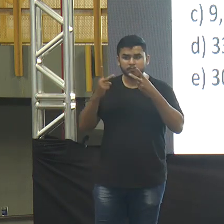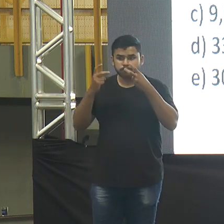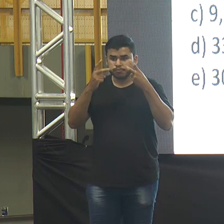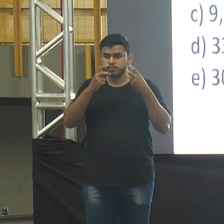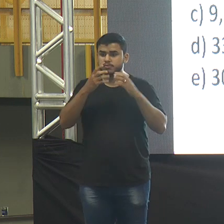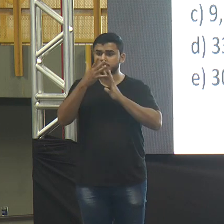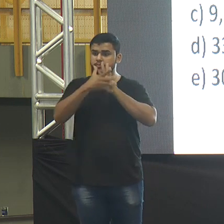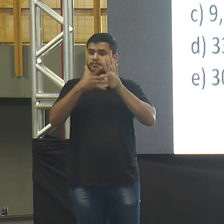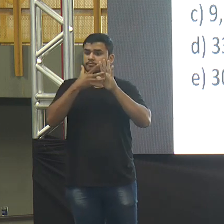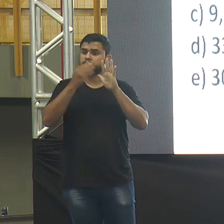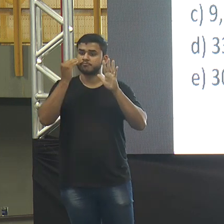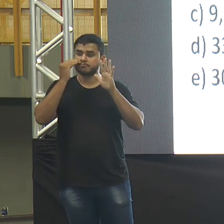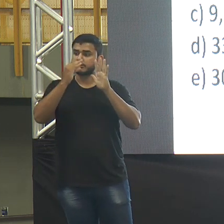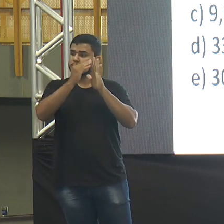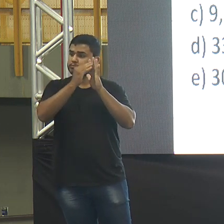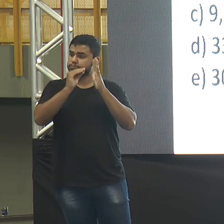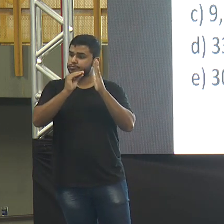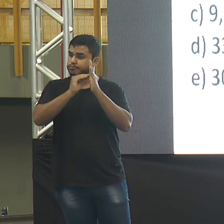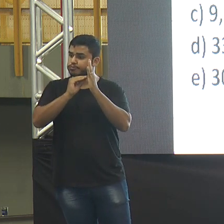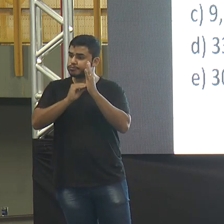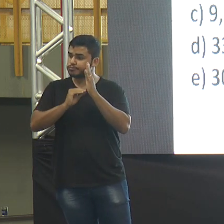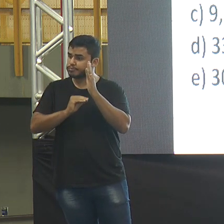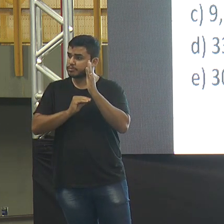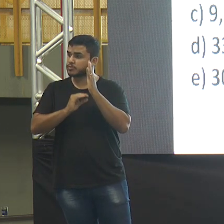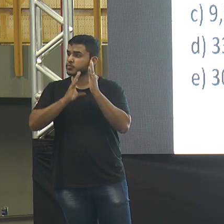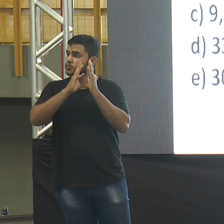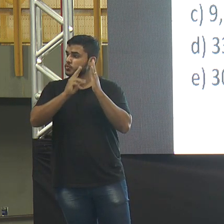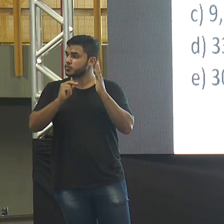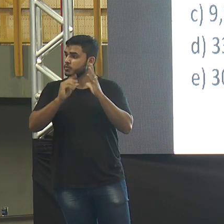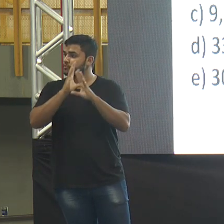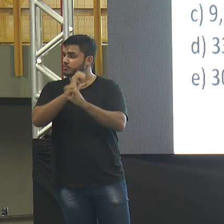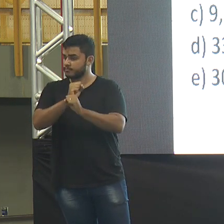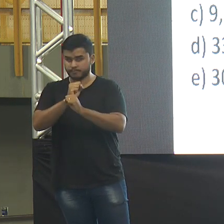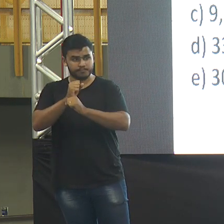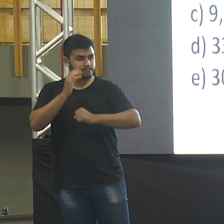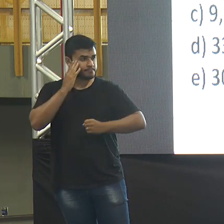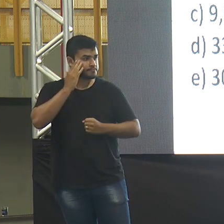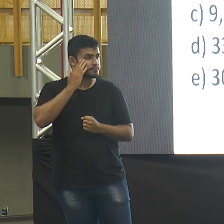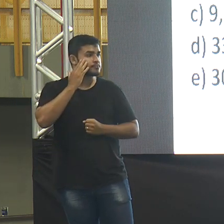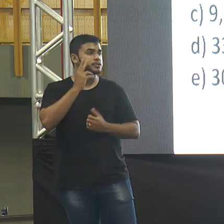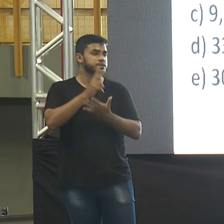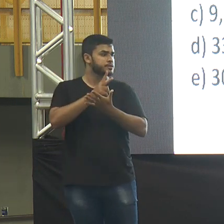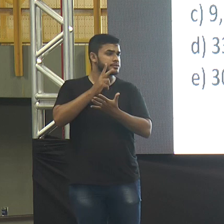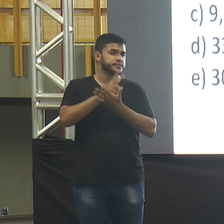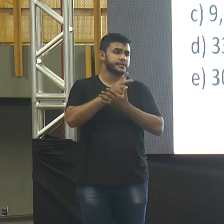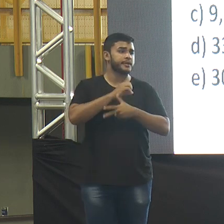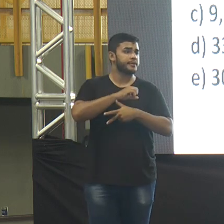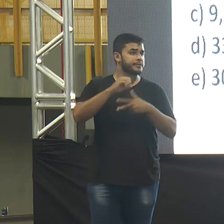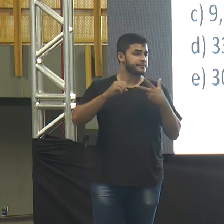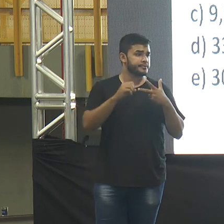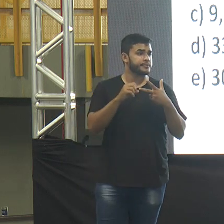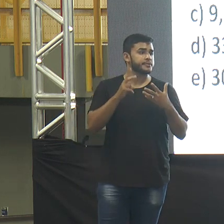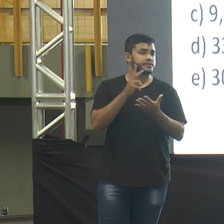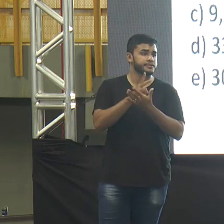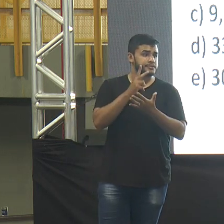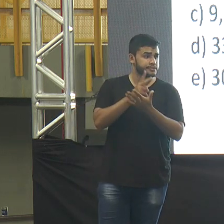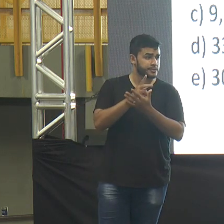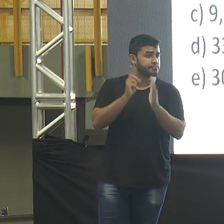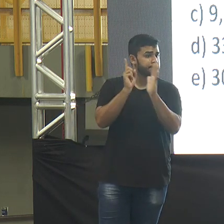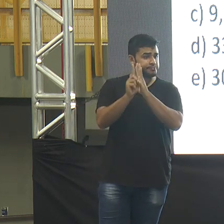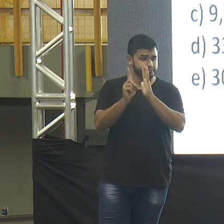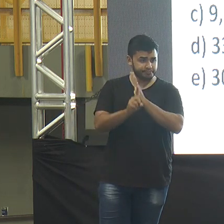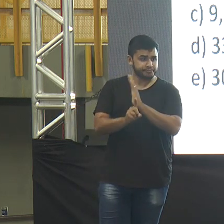texto e conseguir montar. Levi, o Enem cobra muito termoquímica? Todo ano está caindo uma questãozinha sobre esse